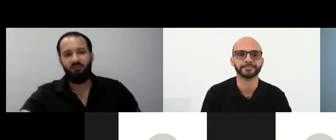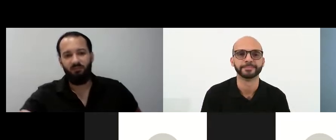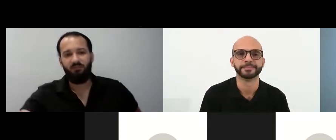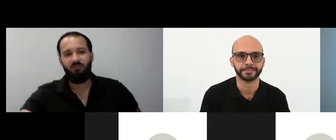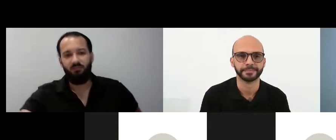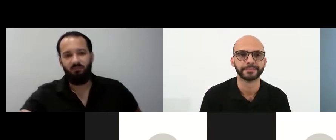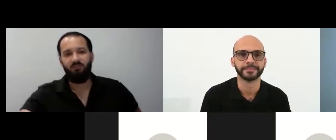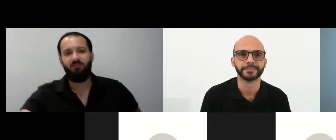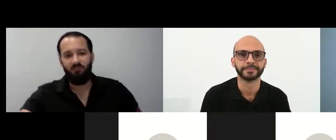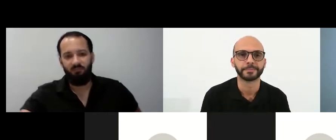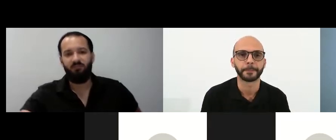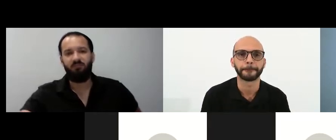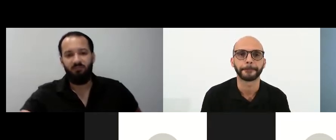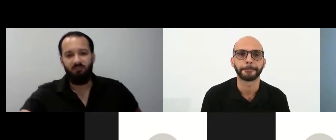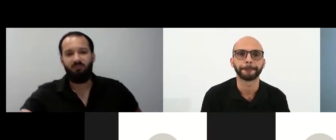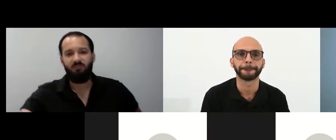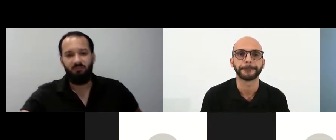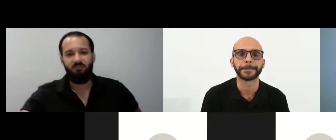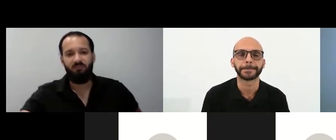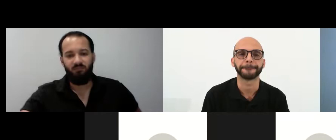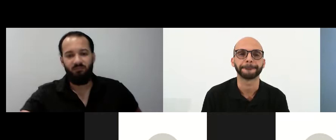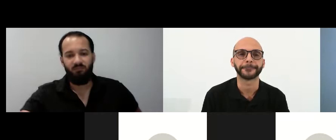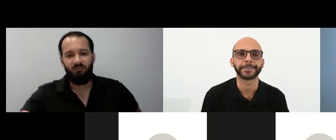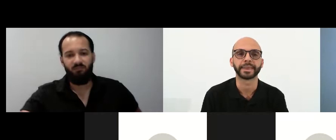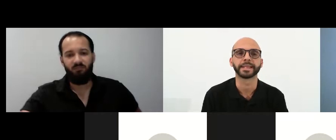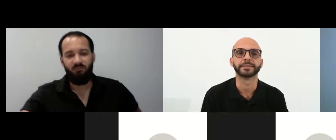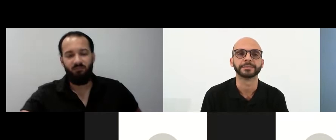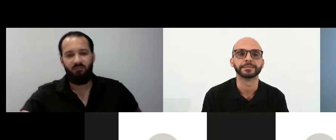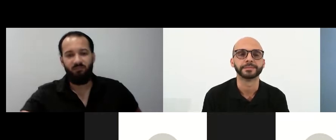esforço de cada um. Por exemplo, isso foi do meu esforço.